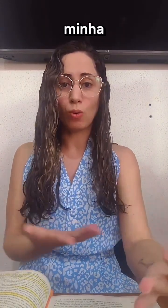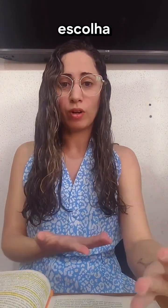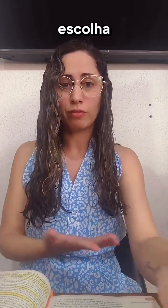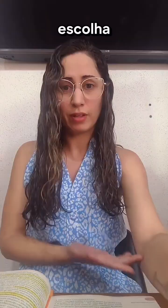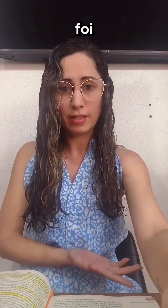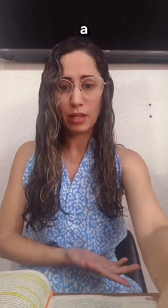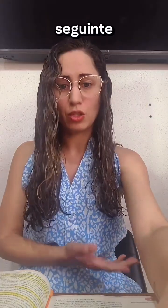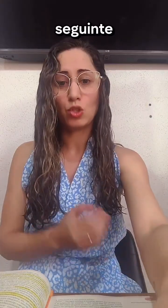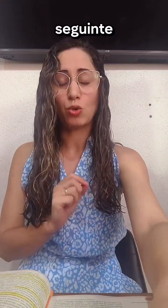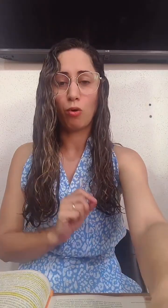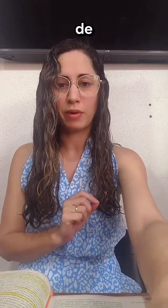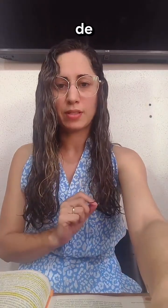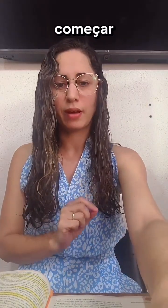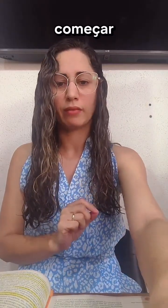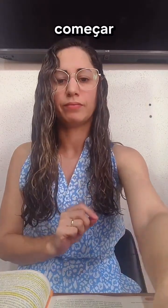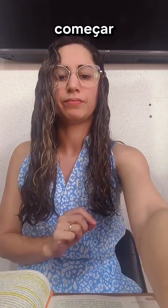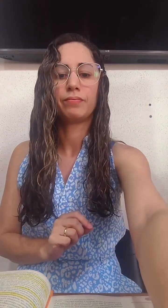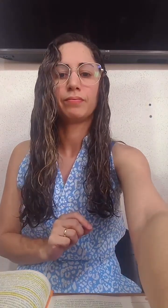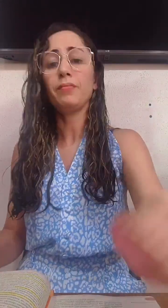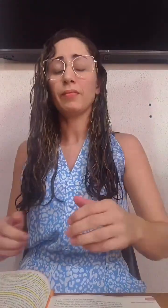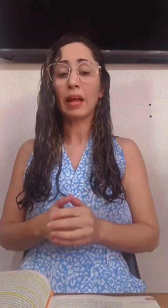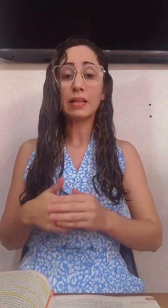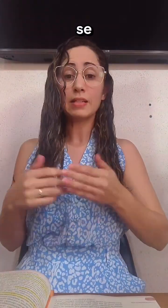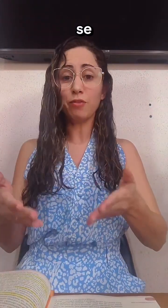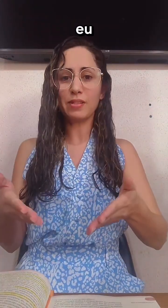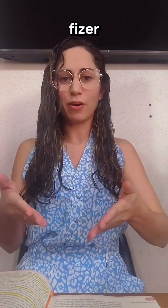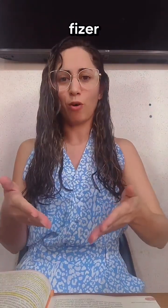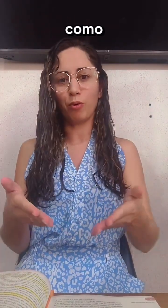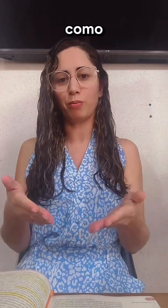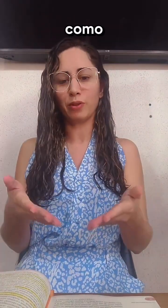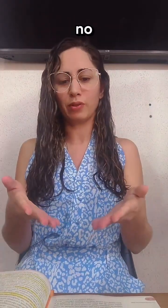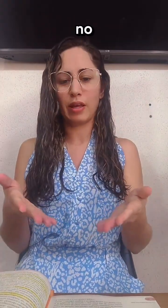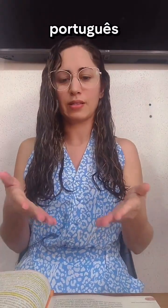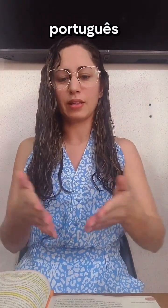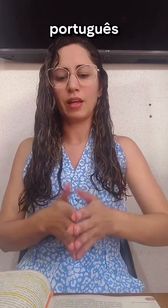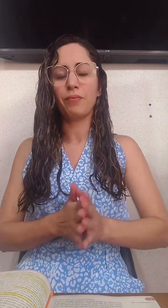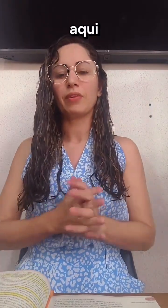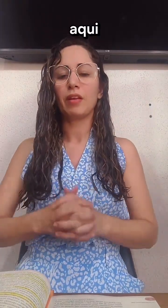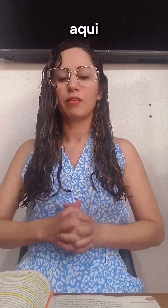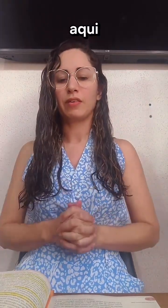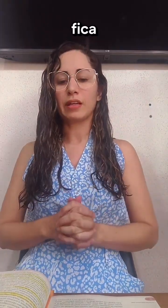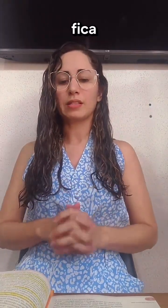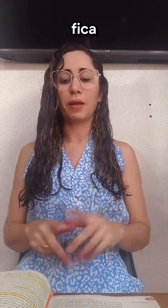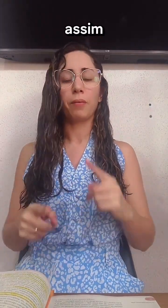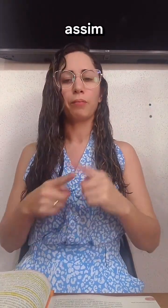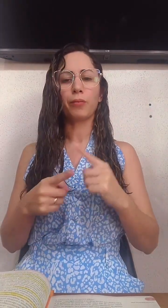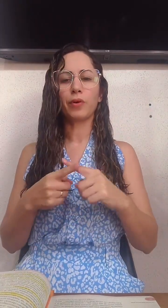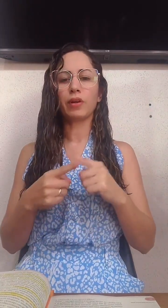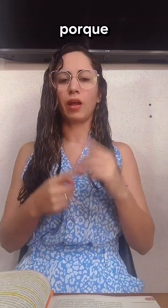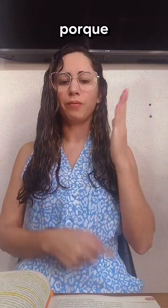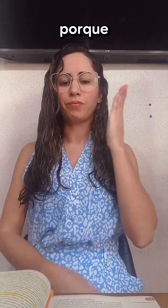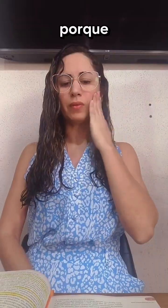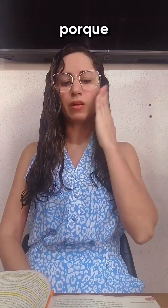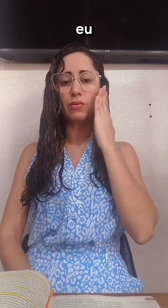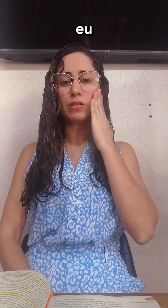escolha foi a seguinte, de começar. Se eu fizer como no português aqui... Fica assim, porque eu